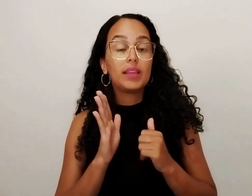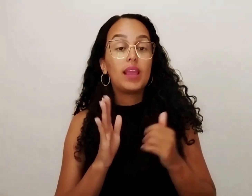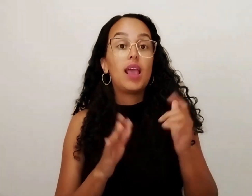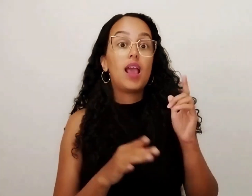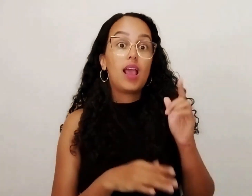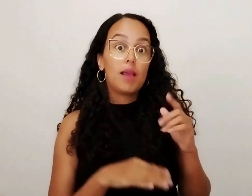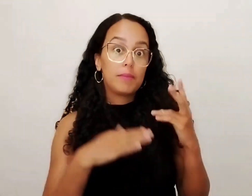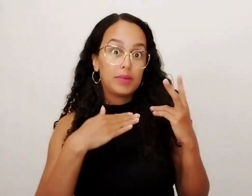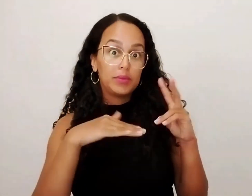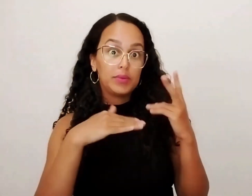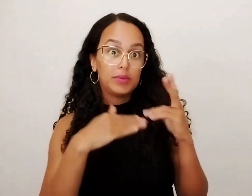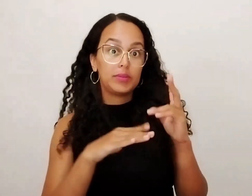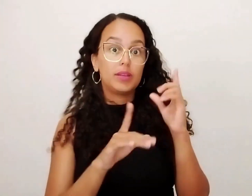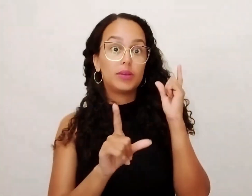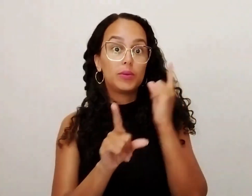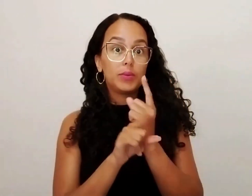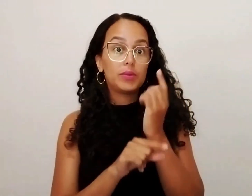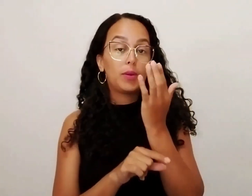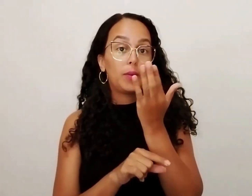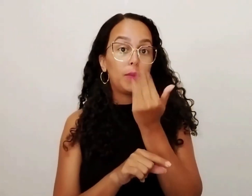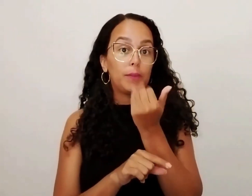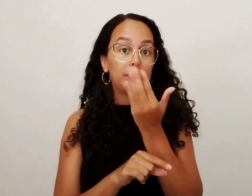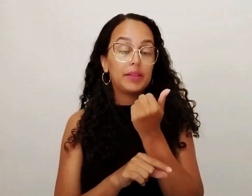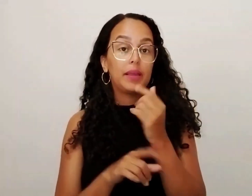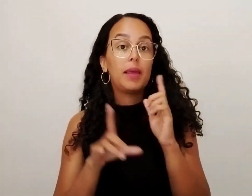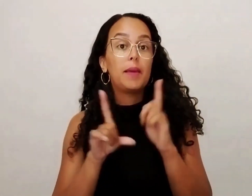Macunaíma não quer compartilhar a comida e a faz sumir.